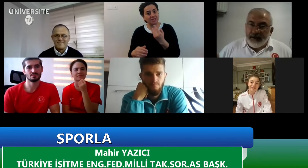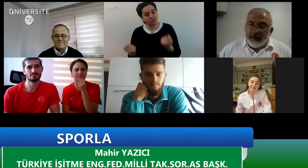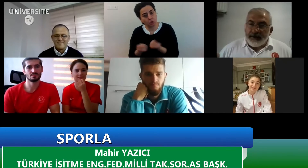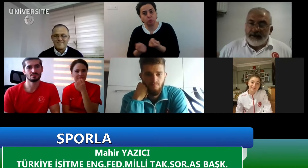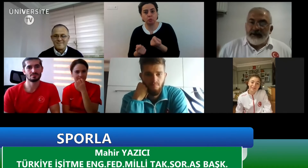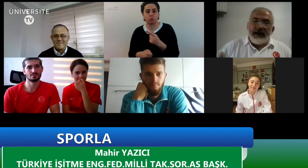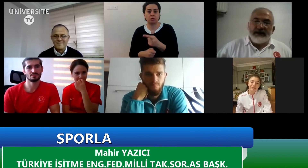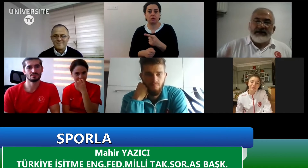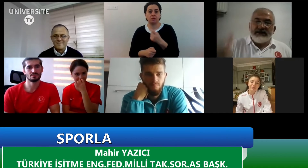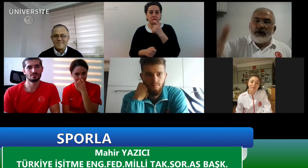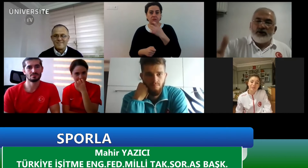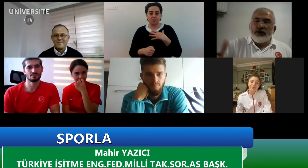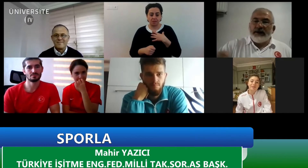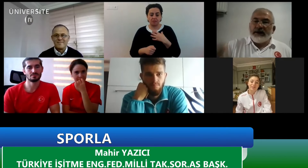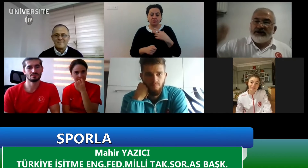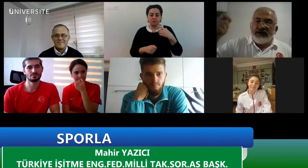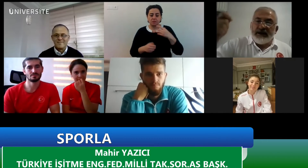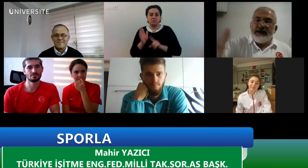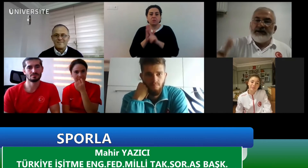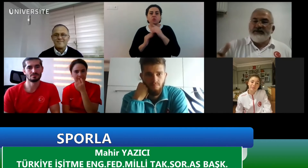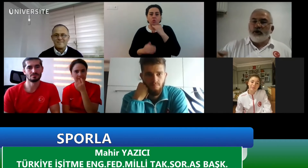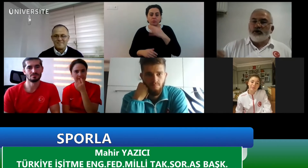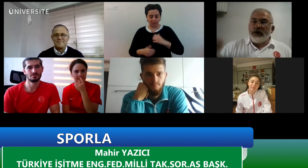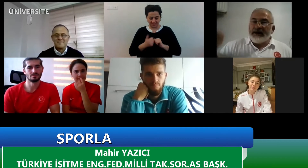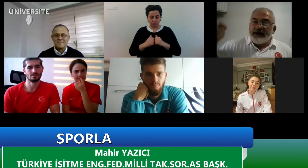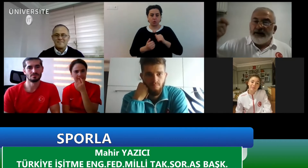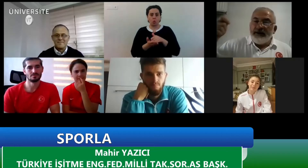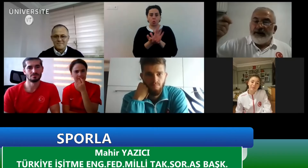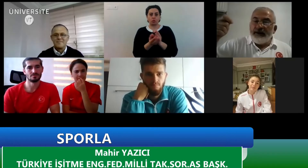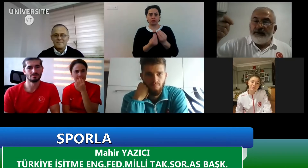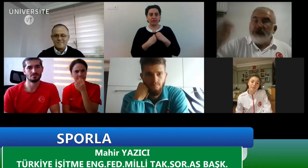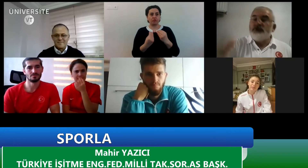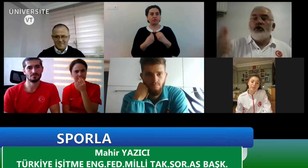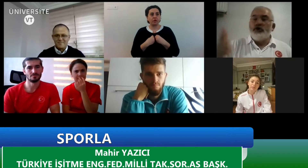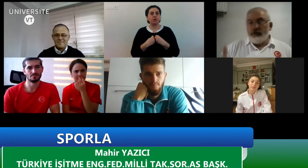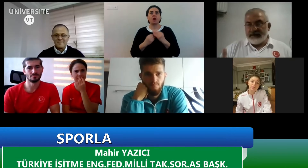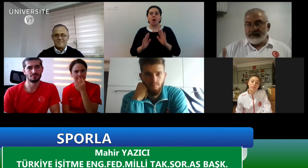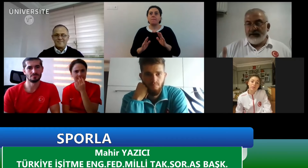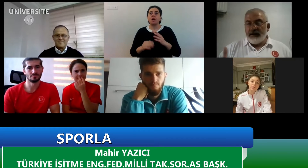ortamda yıllarca smaçör olarak, işte en iyi sporcu olarak birçok ödülü var.